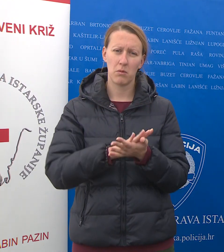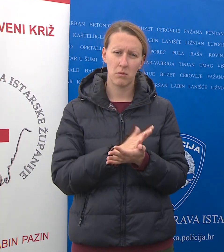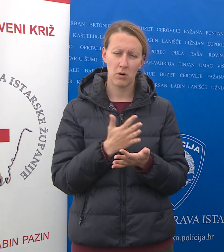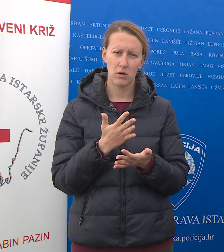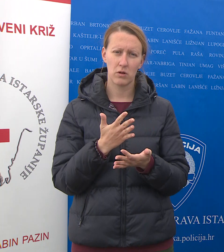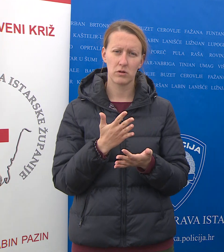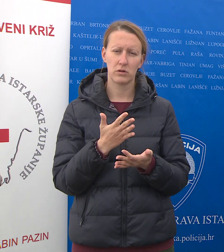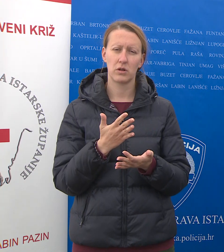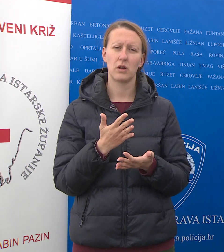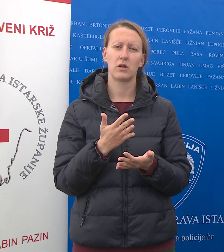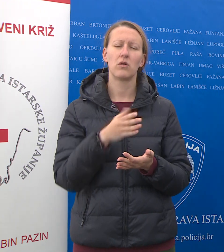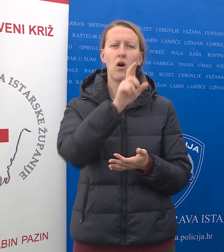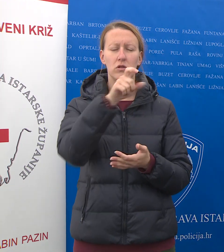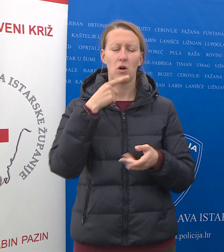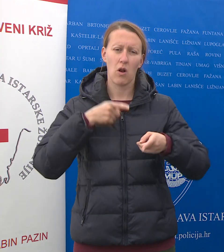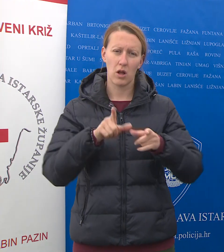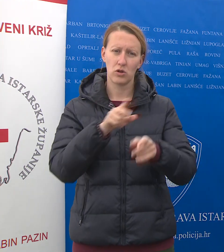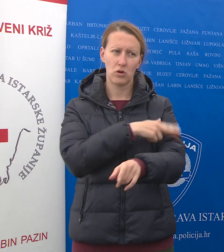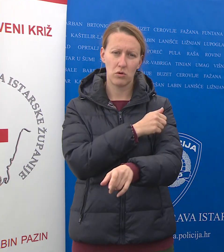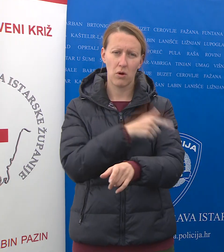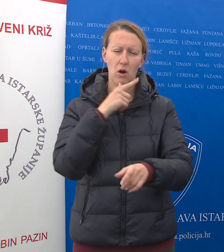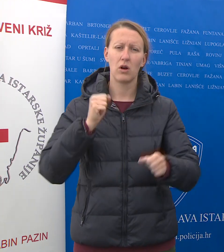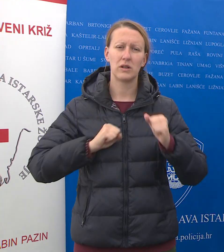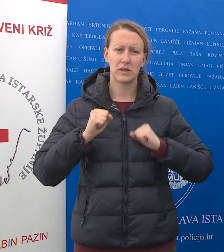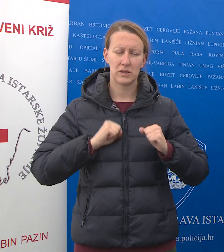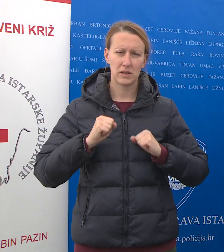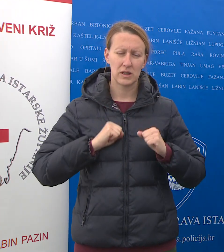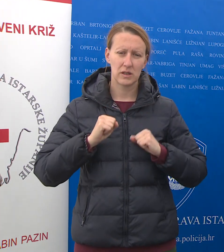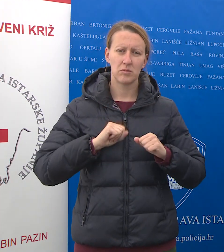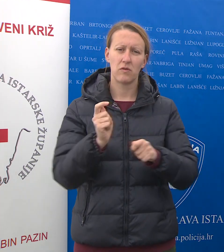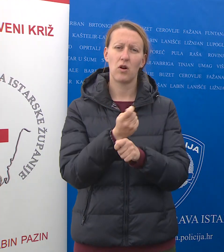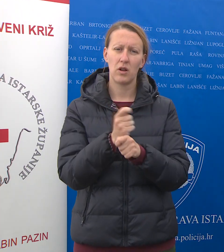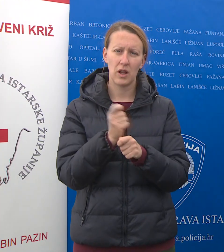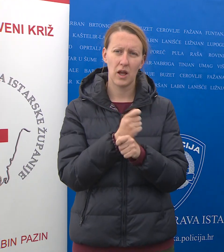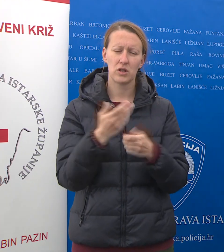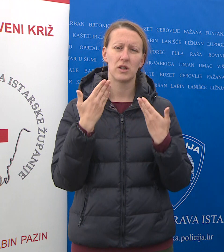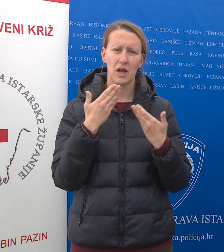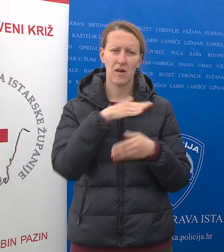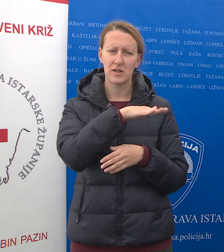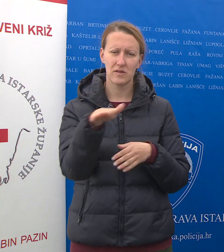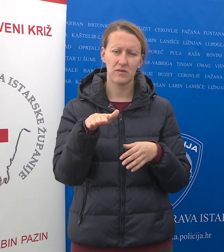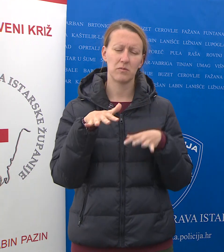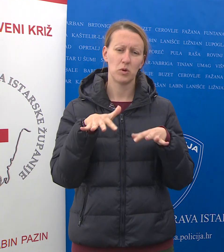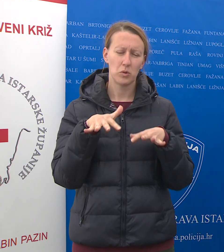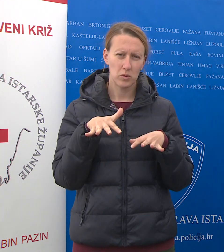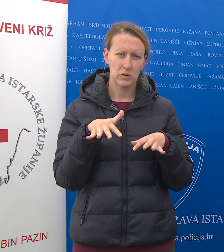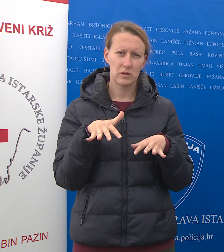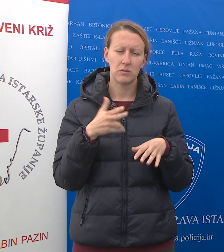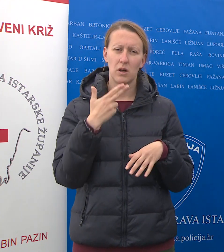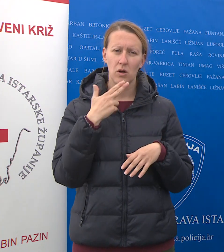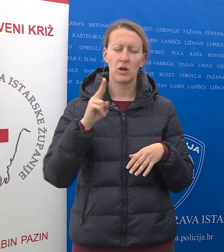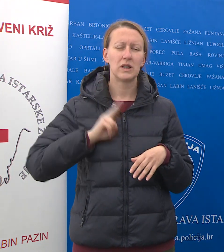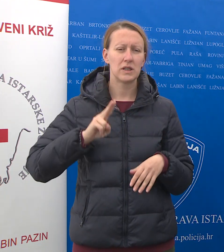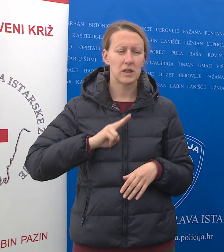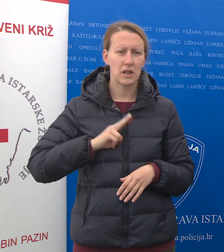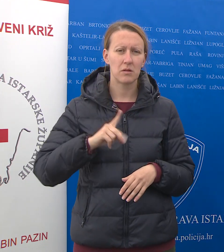začetku pacijentima koji strpljivo se liječe. Zahvala svim građanima koji